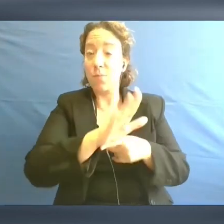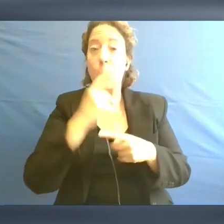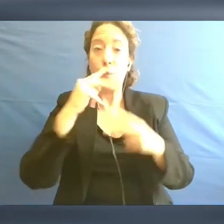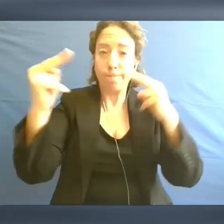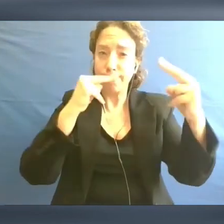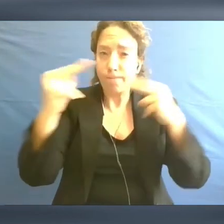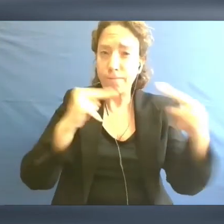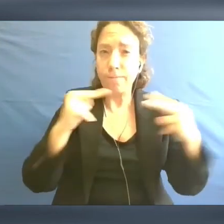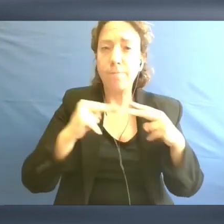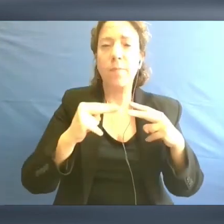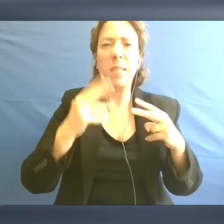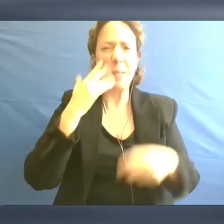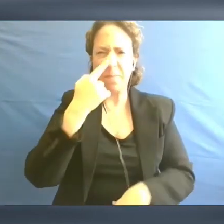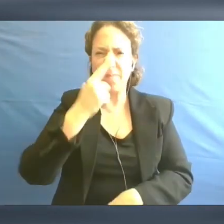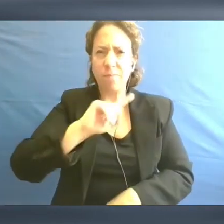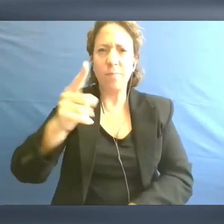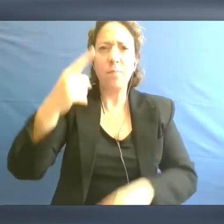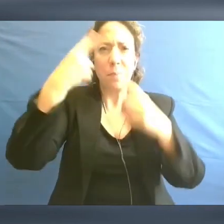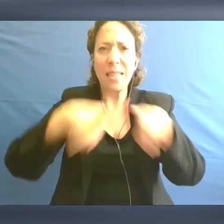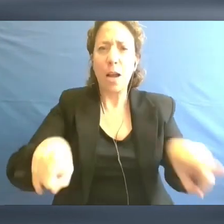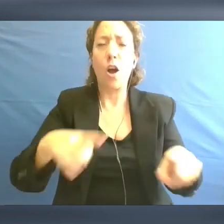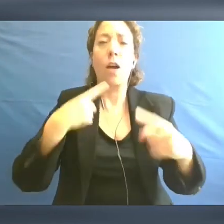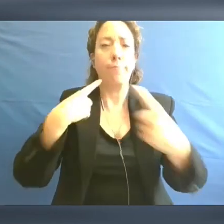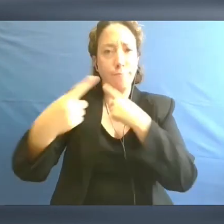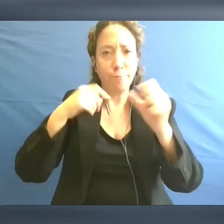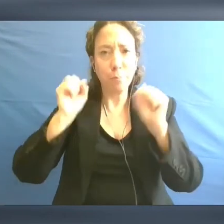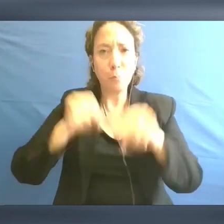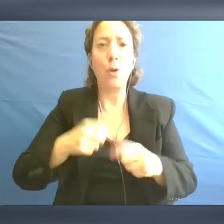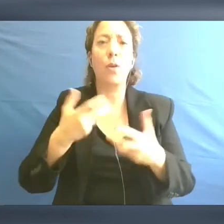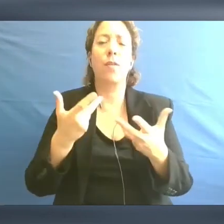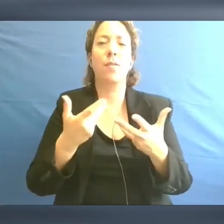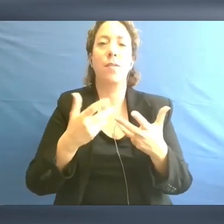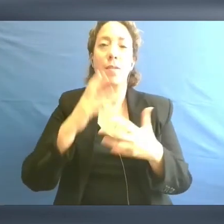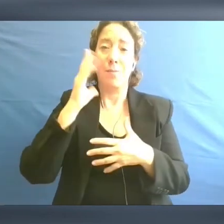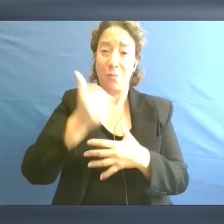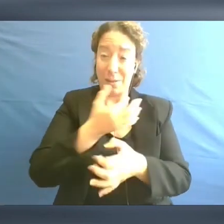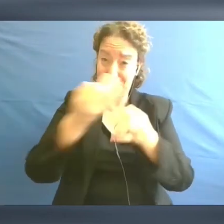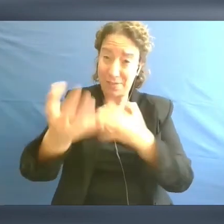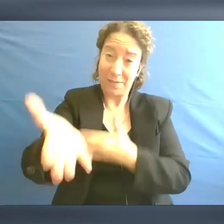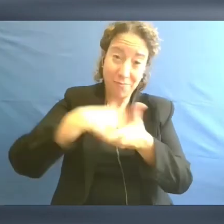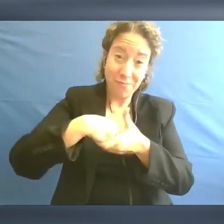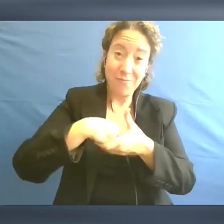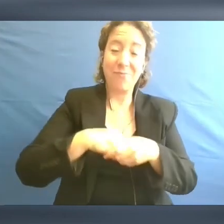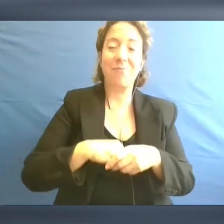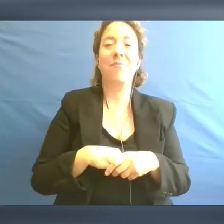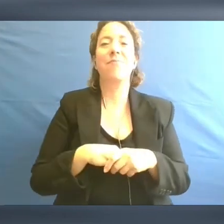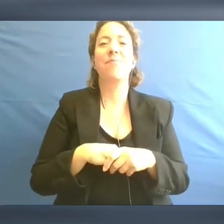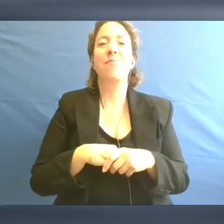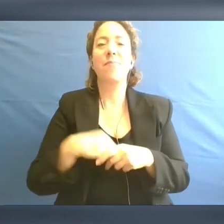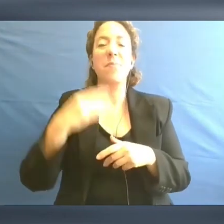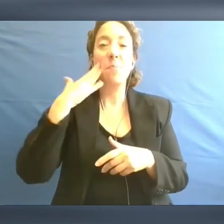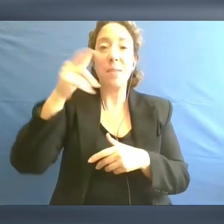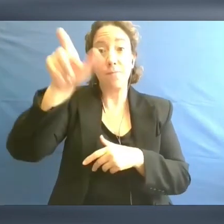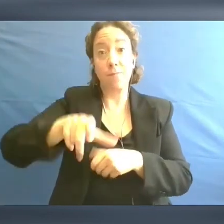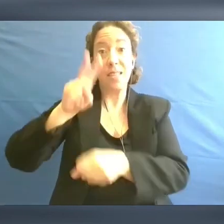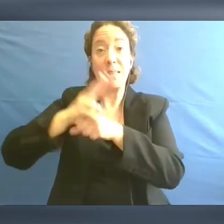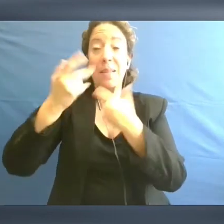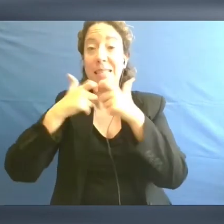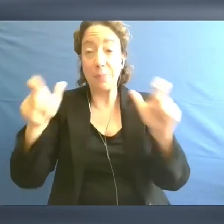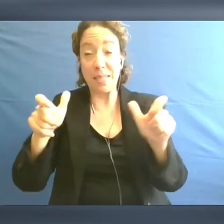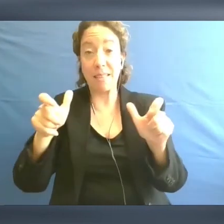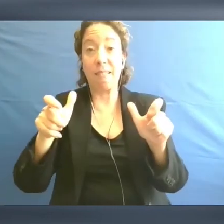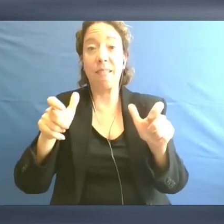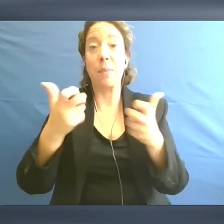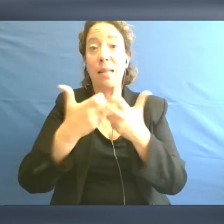regarder et qu'en cas de désaccord, on puisse en discuter. Donc, c'est parfait, venez. Et si vous êtes expert en accessibilité, vous pouvez